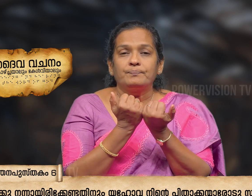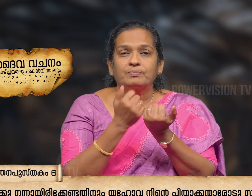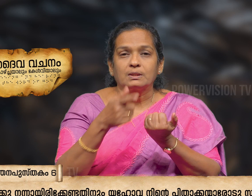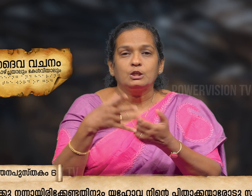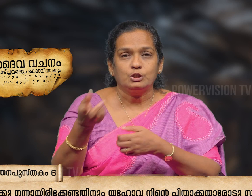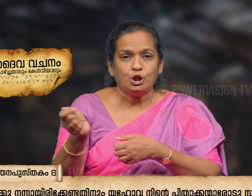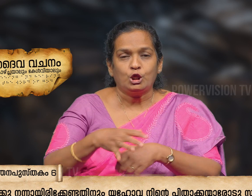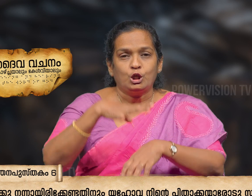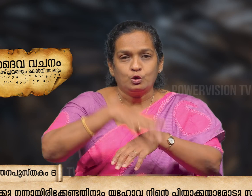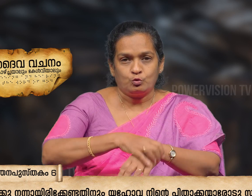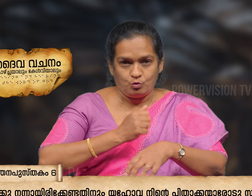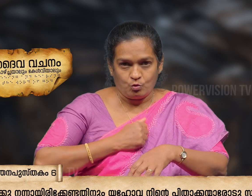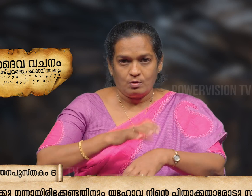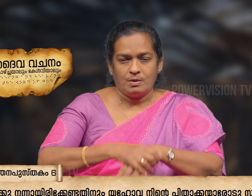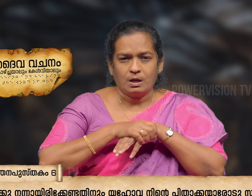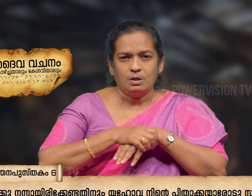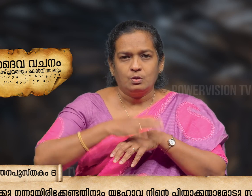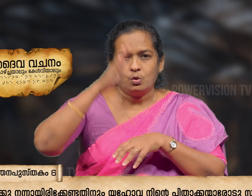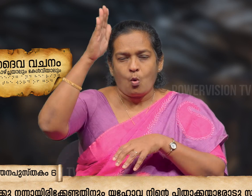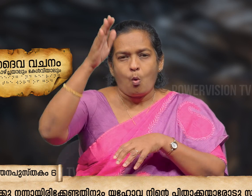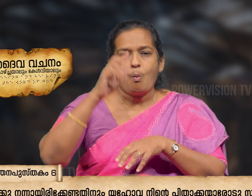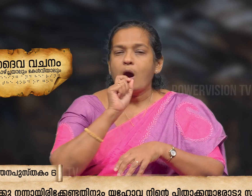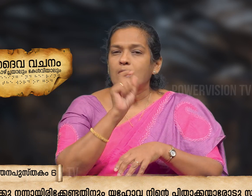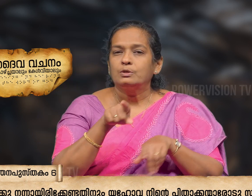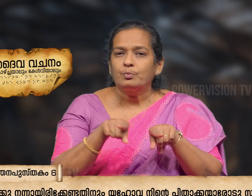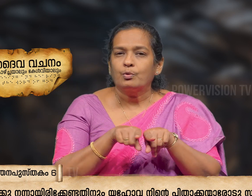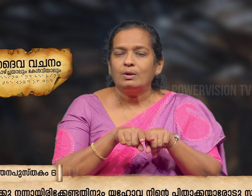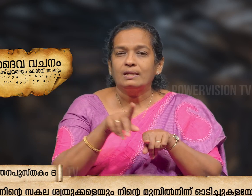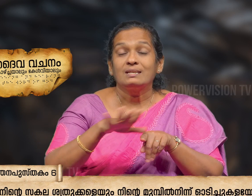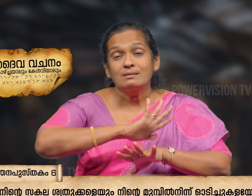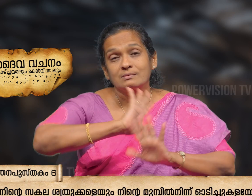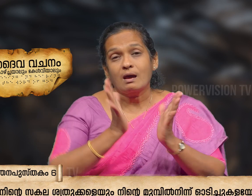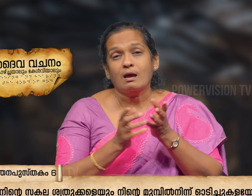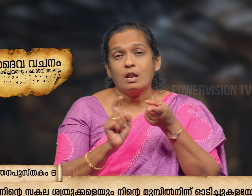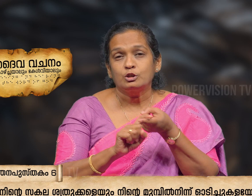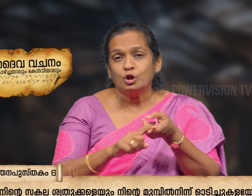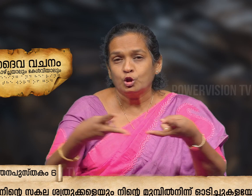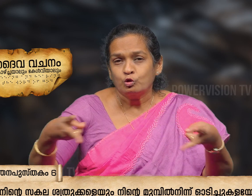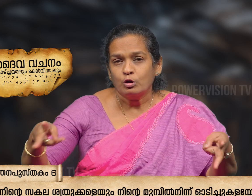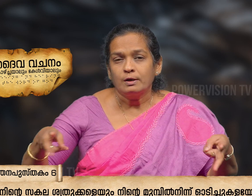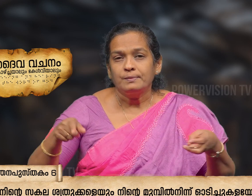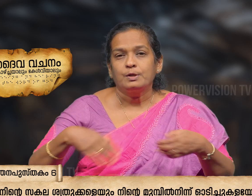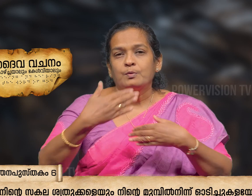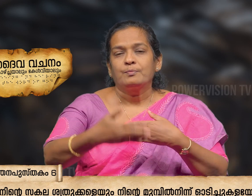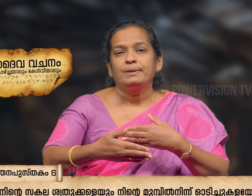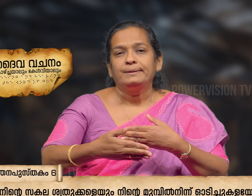ചെന്ന് കൈവശമാക്കേണ്ടതിനും യഹോവ അരുളി ചെയ്തതുപോലെ നിന്റെ സകല ശത്രുക്കളെയും നിന്റെ മുൻപിൽ നിന്ന്